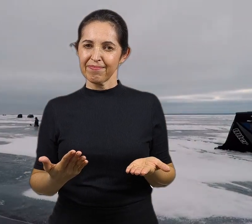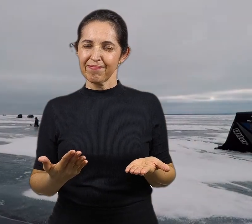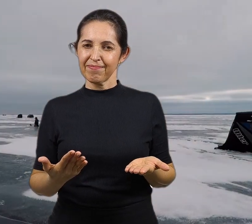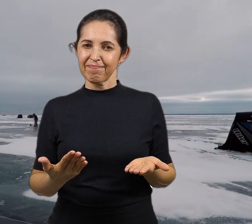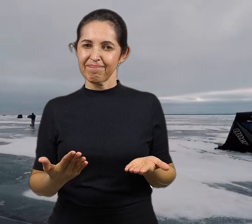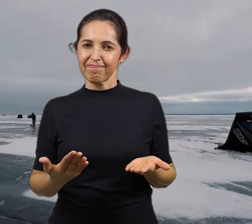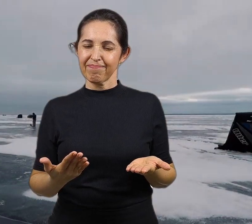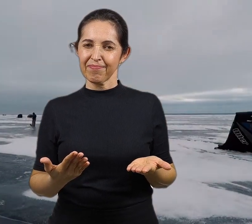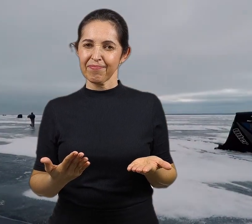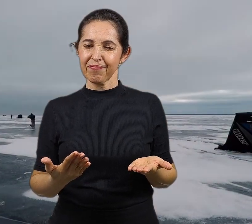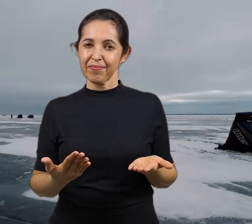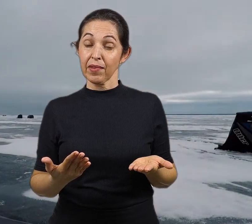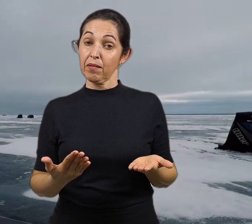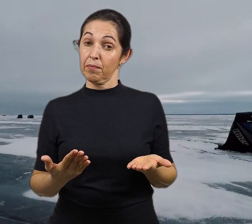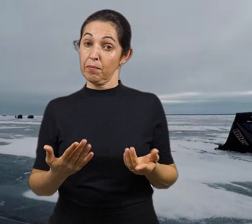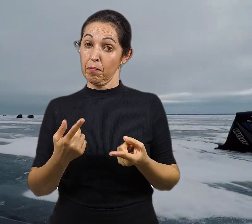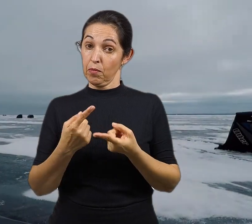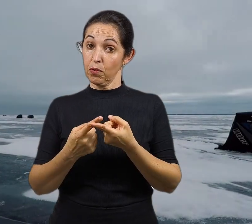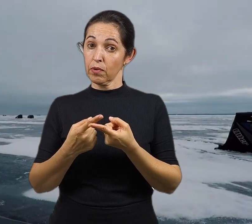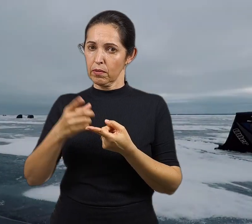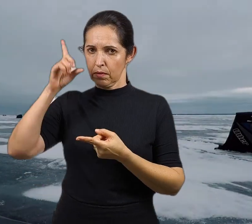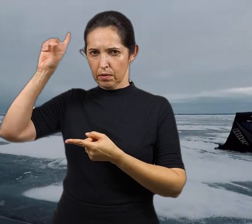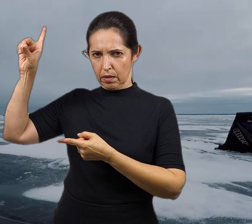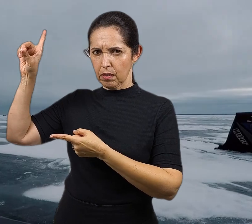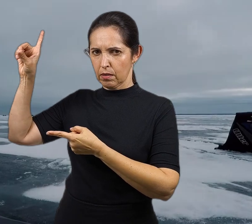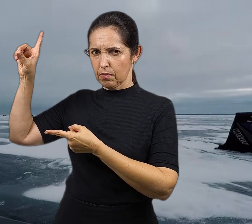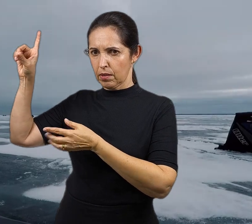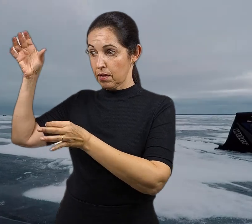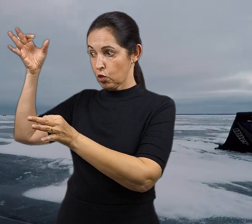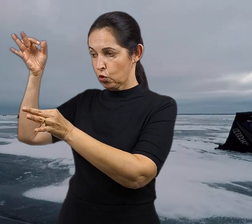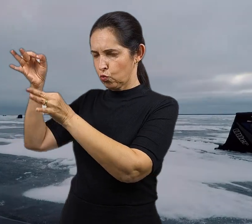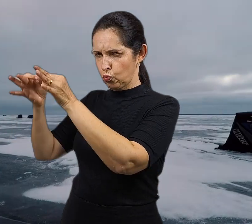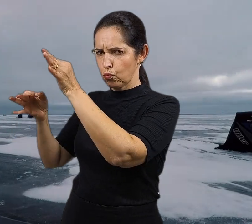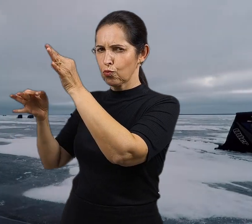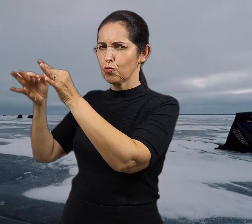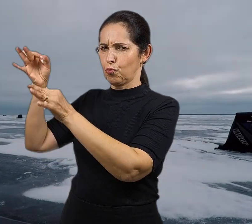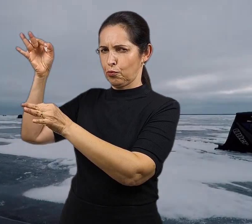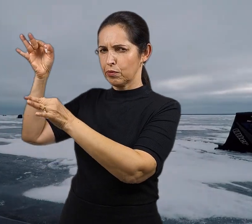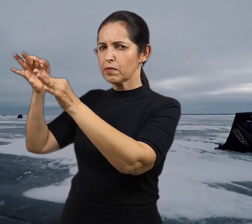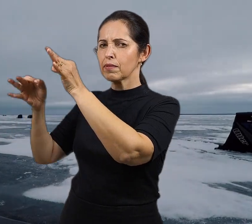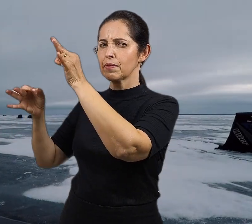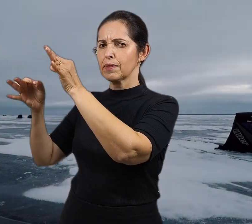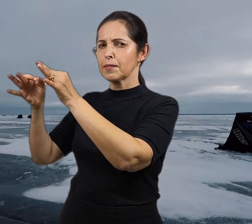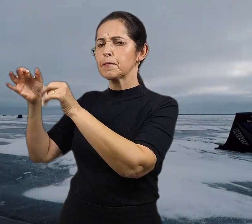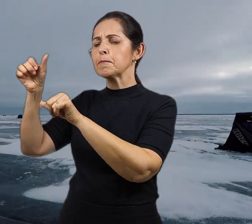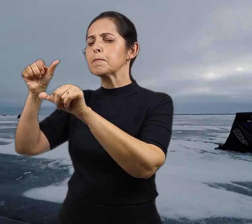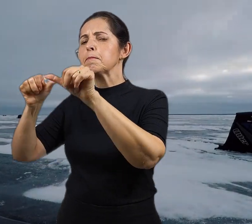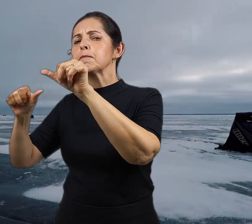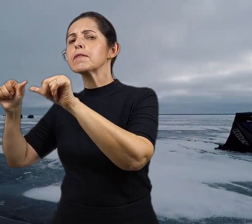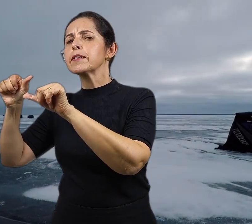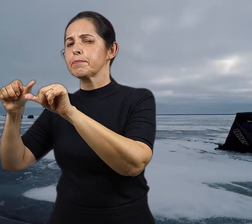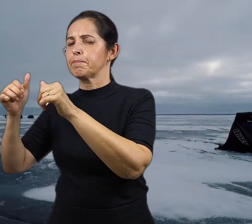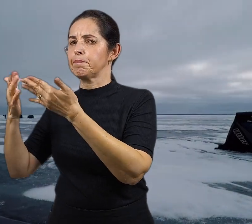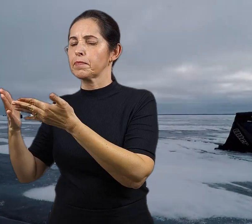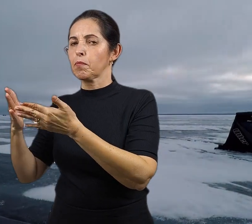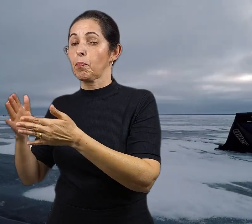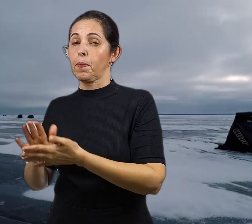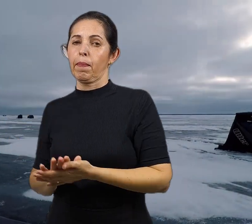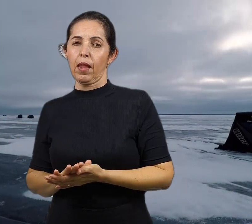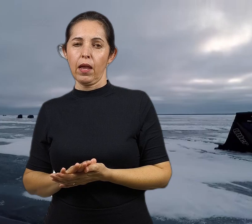Deus. Não dá. Eu tenho um irmão lá no Brasil que dizia assim, não um irmão carnal, mas um irmão na fé, ele